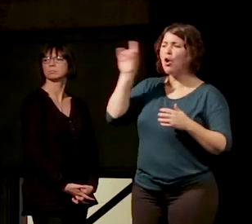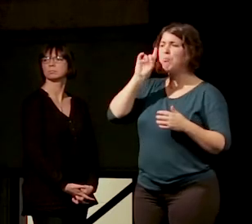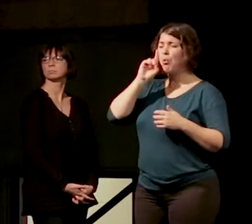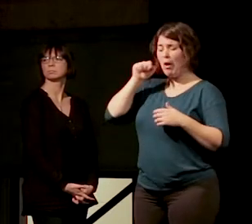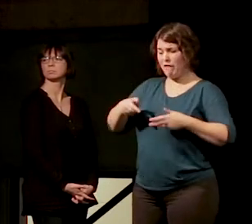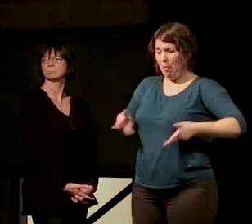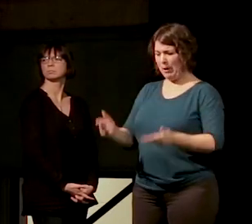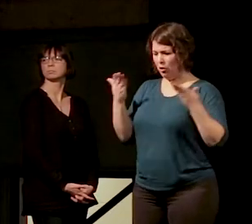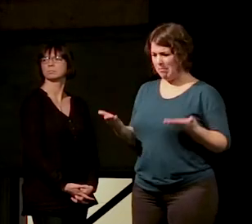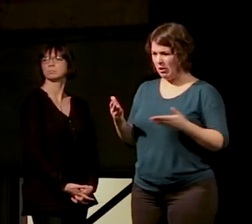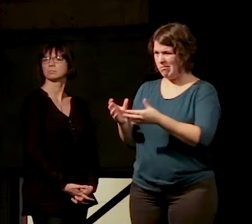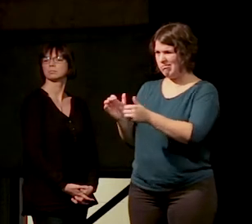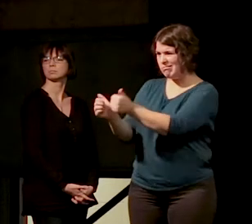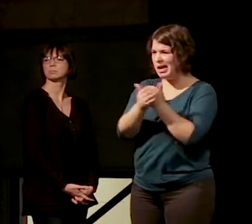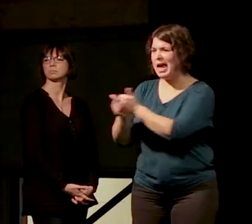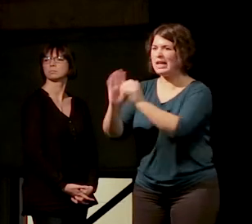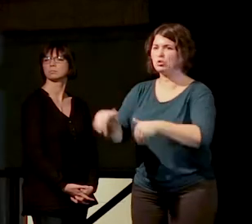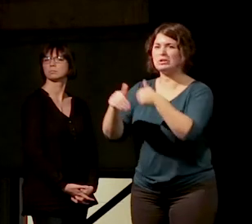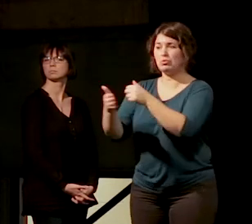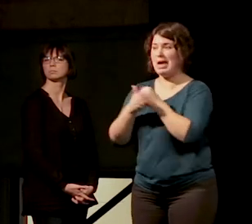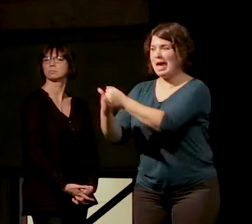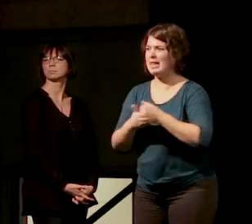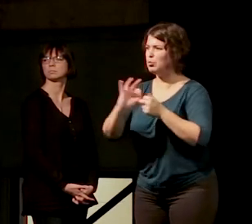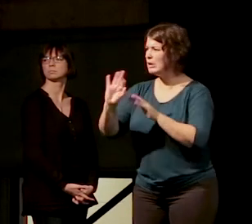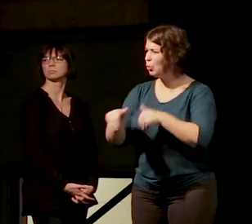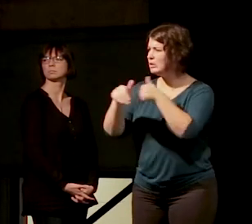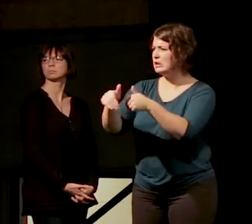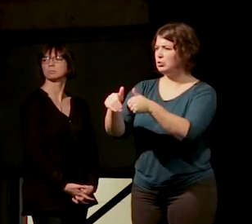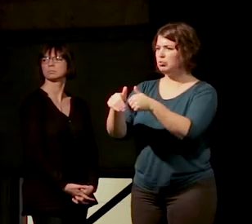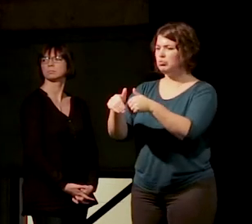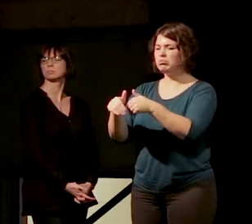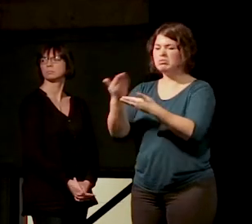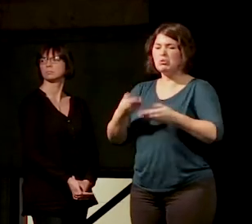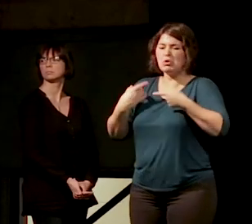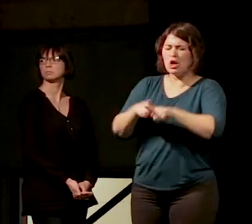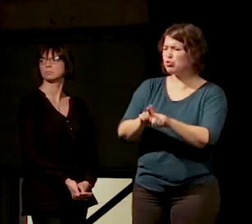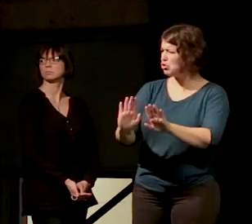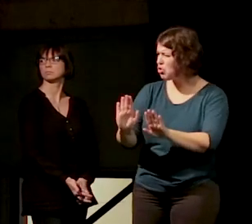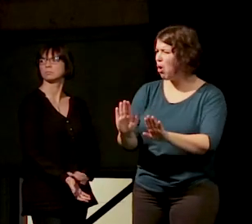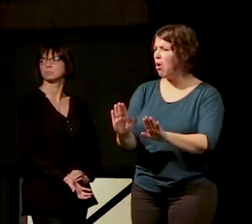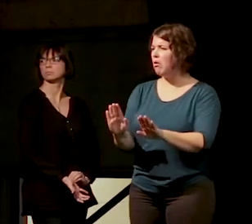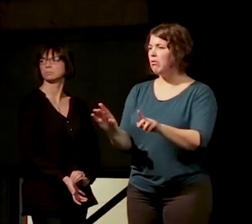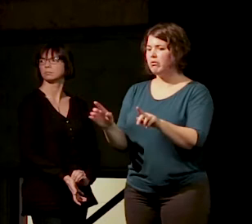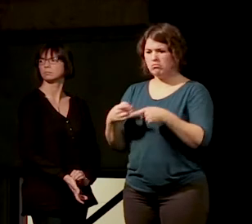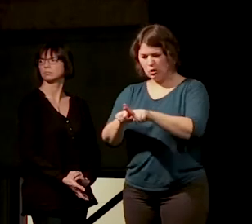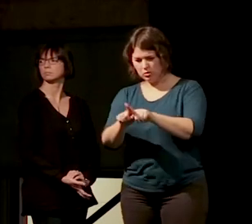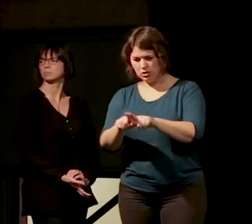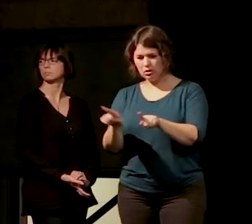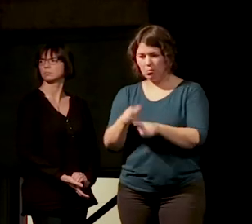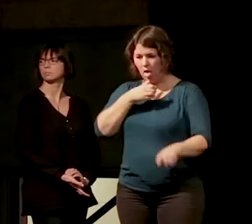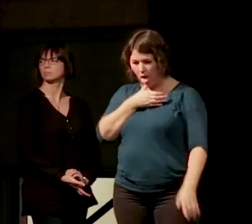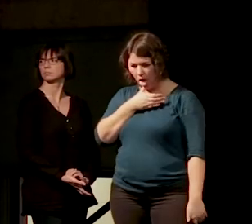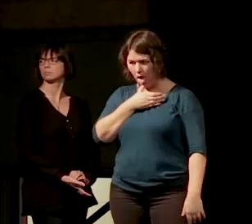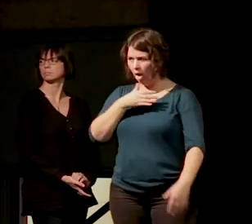cette période dans l'entraide. Oui, l'entraide. Devant une injustice, ne soyons pas sans voix. Ne restons